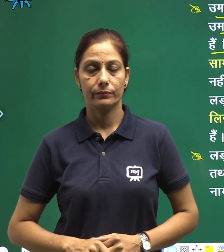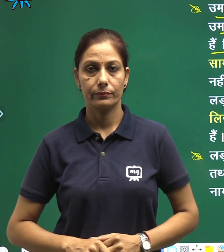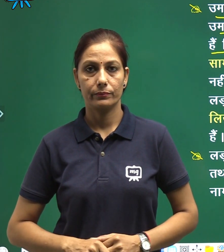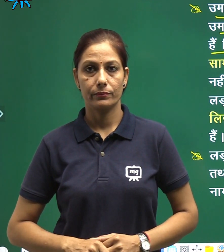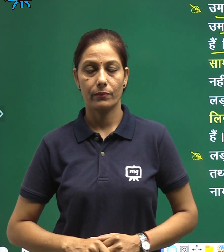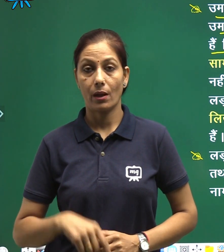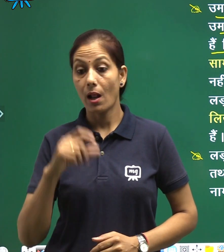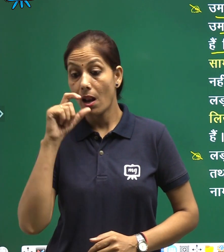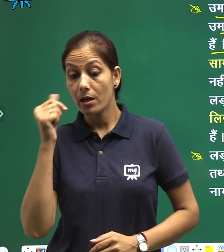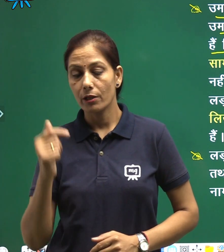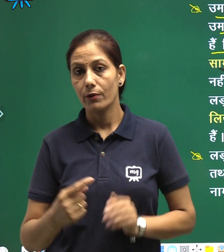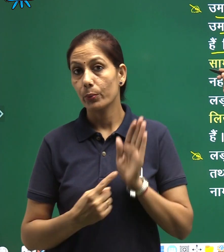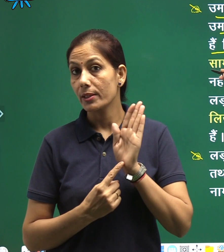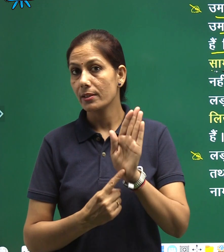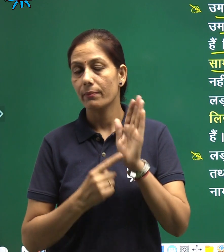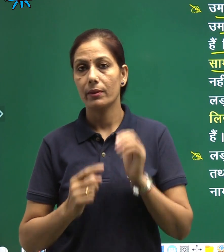लड़के वालों के सामने